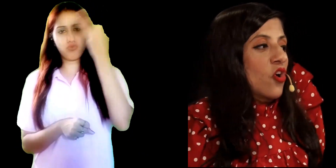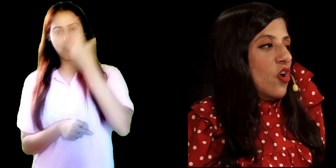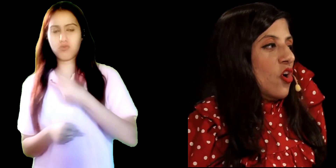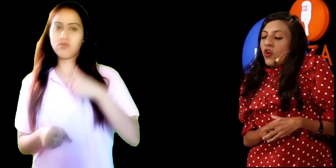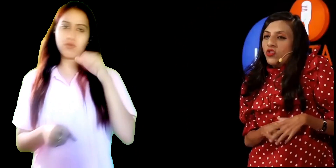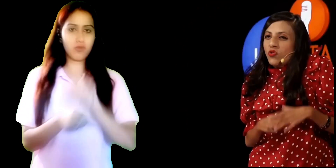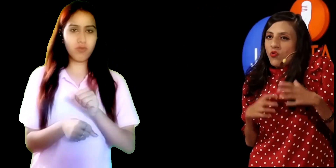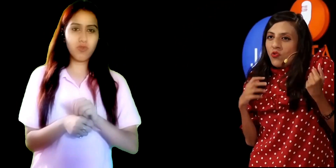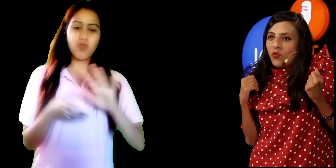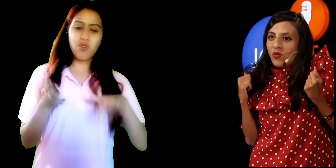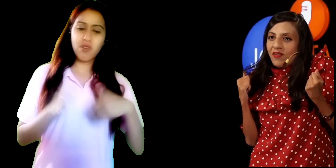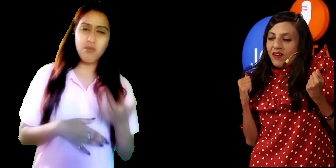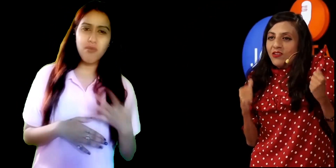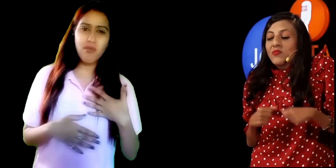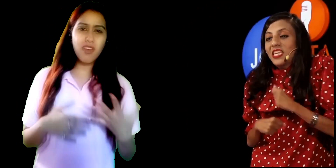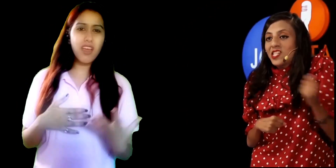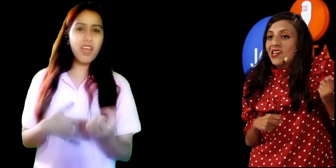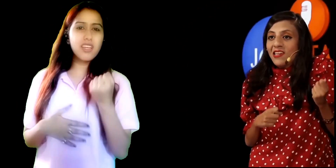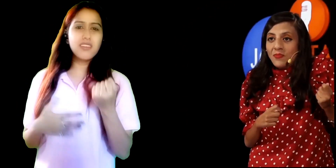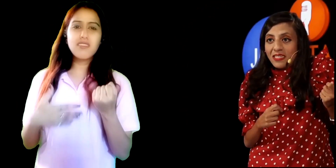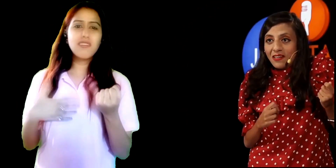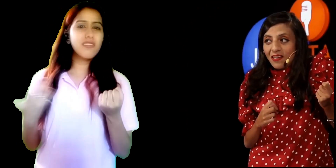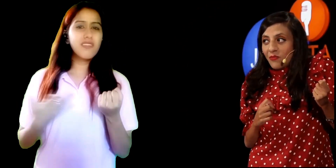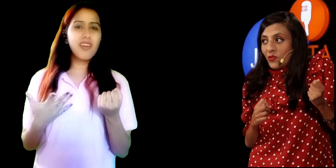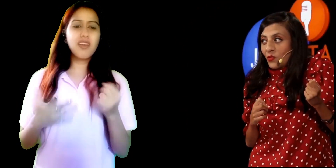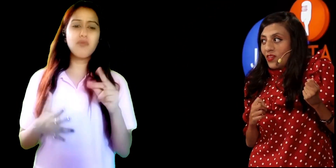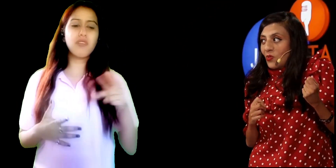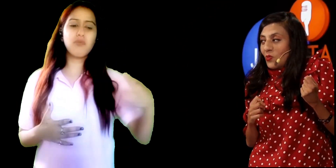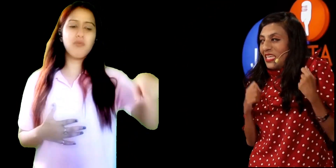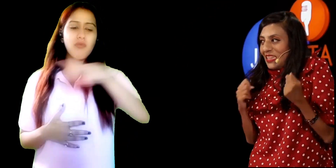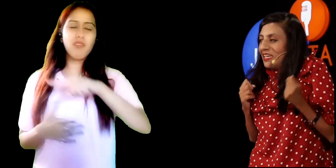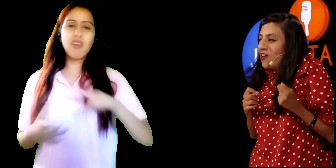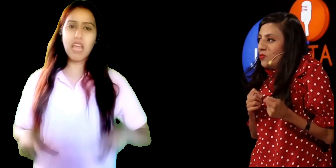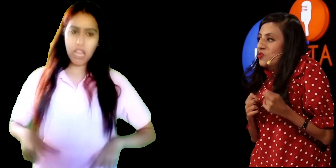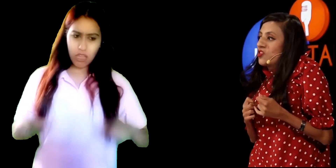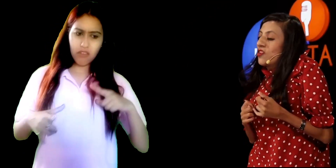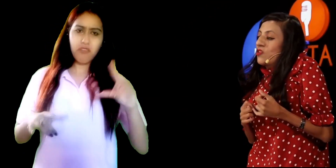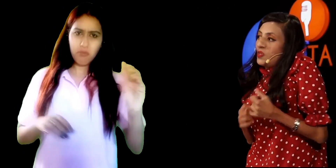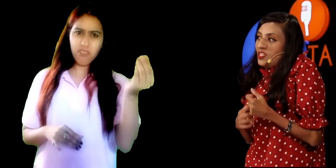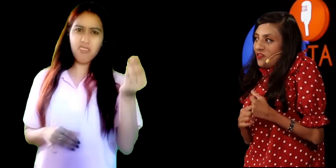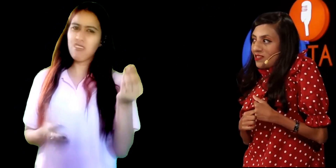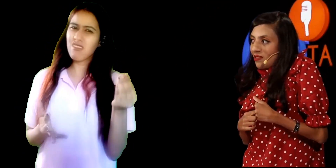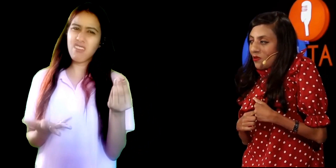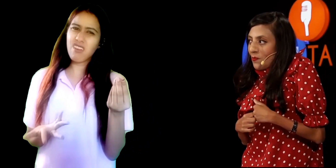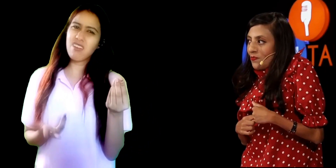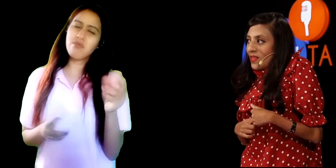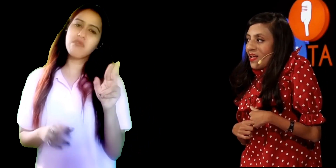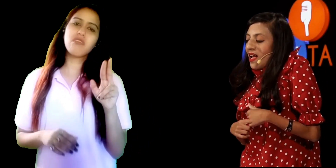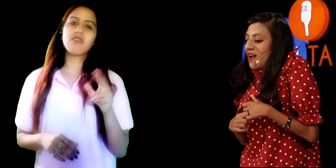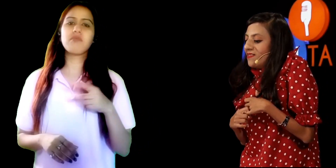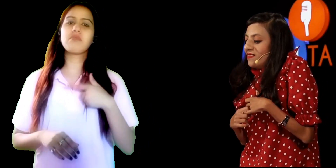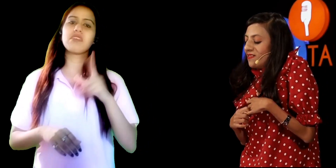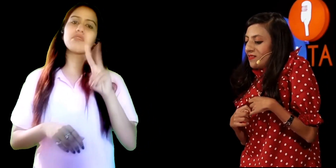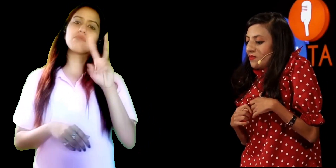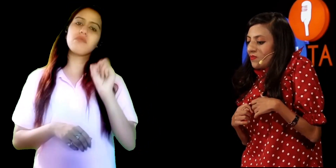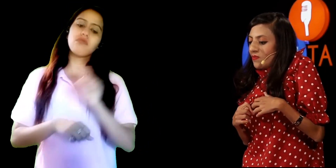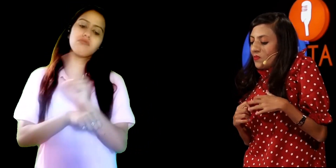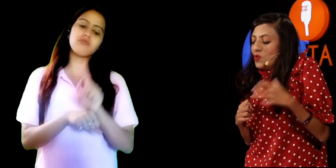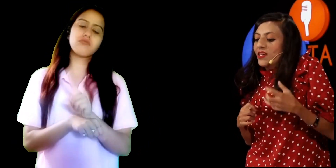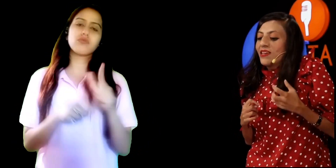हो, तो अगर तुम देश के लिए 20 घंटे काम करोगे तो कितना कुछ तुम अचीव कर सकते हो।